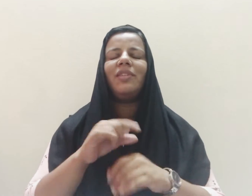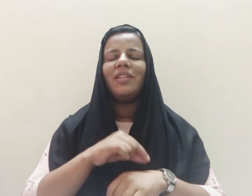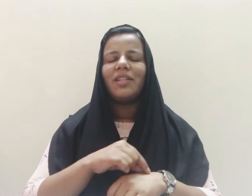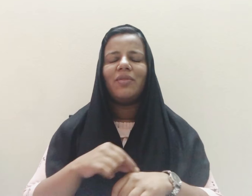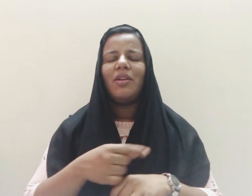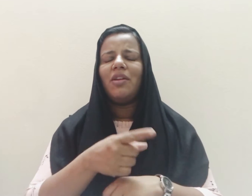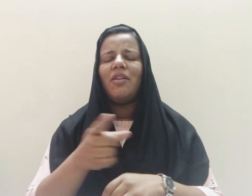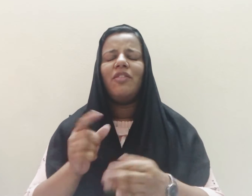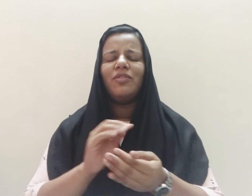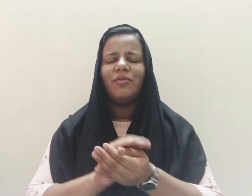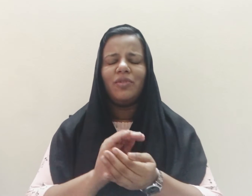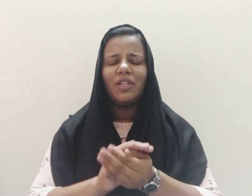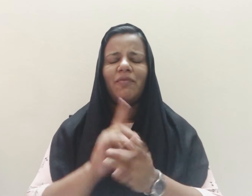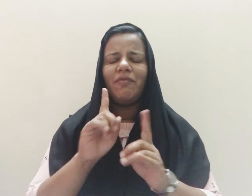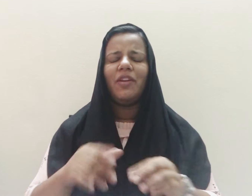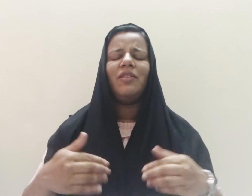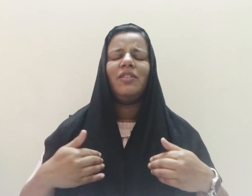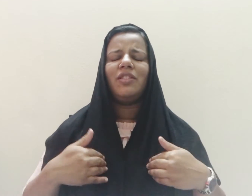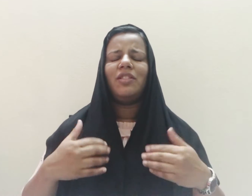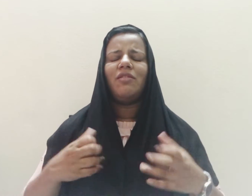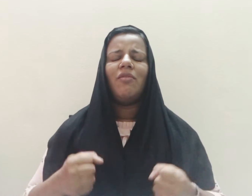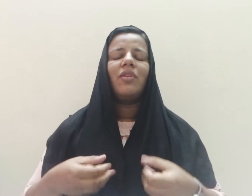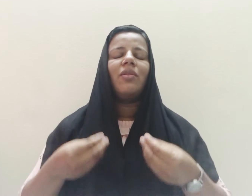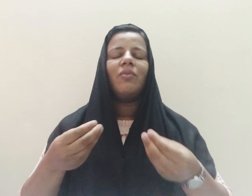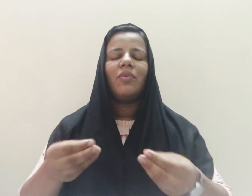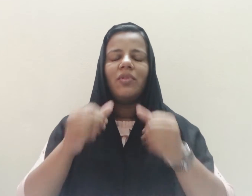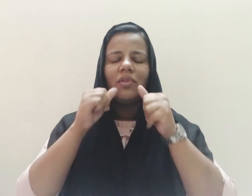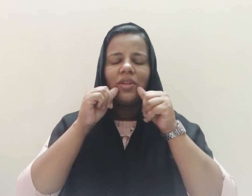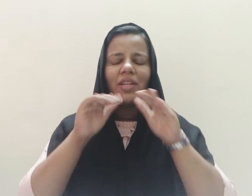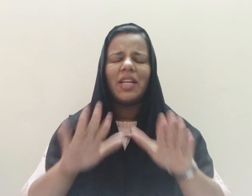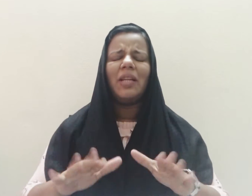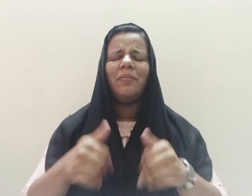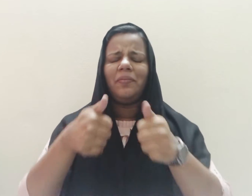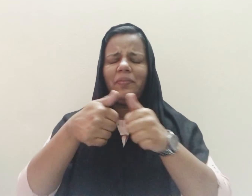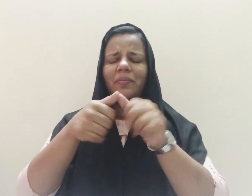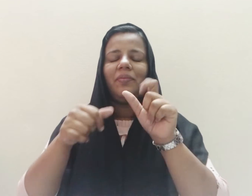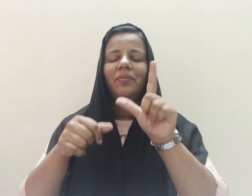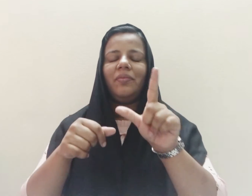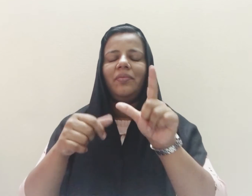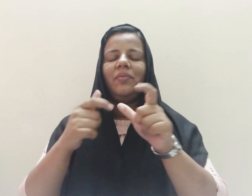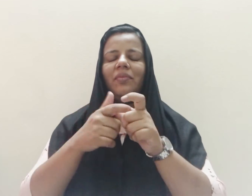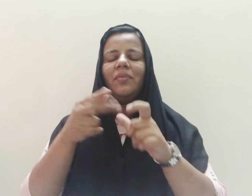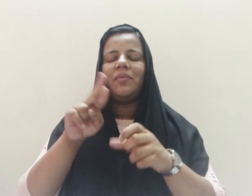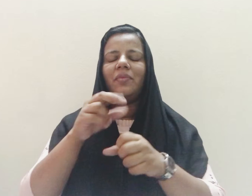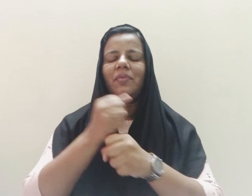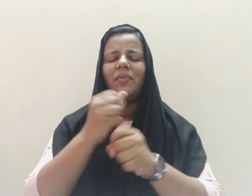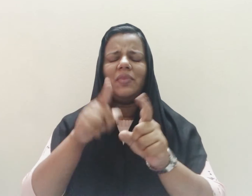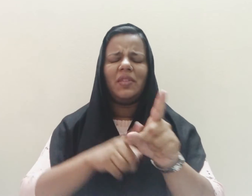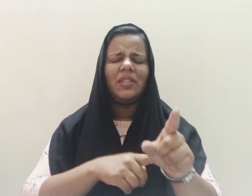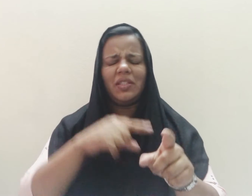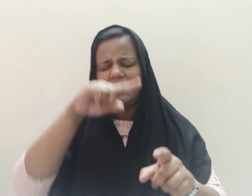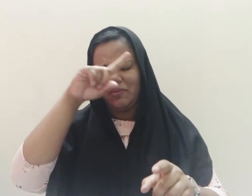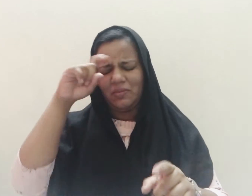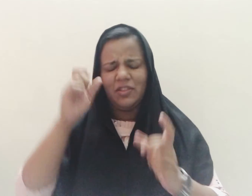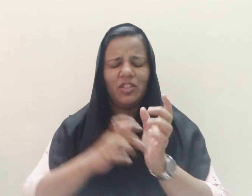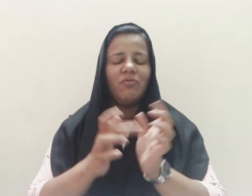രക്തം കൊണ്ടവരെ മറയ്ക്കണമേ, പൂർണ്ണ സൗഖ്യം കൊടുത്ത് അനുഗ്രഹിക്കണമേ. എല്ലാ അലർജിയുടെ സ്പിരിറ്റും യേശു ക്രിസ്തുവിൻ്റെ നാമത്തിൽ